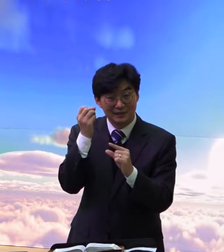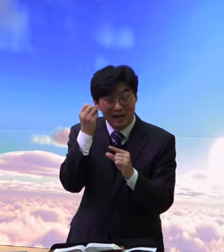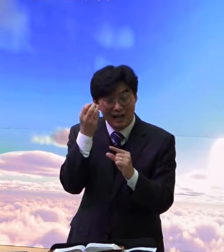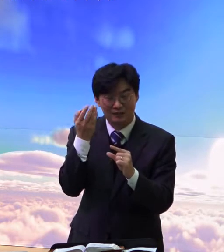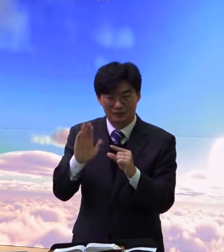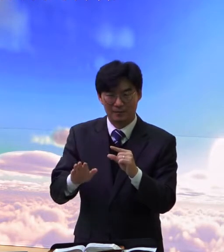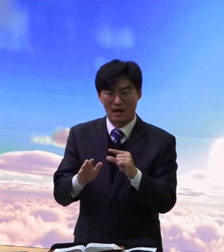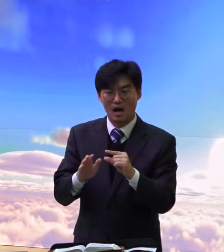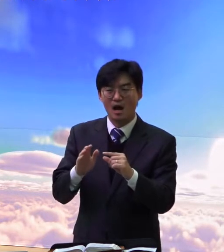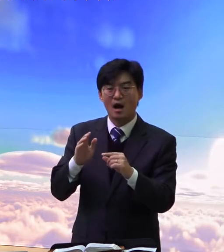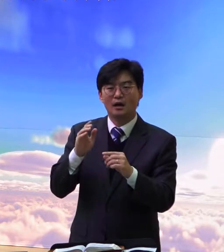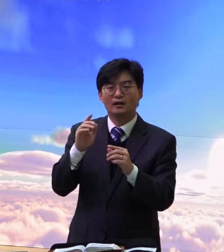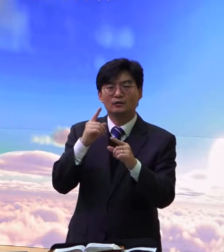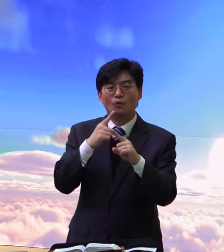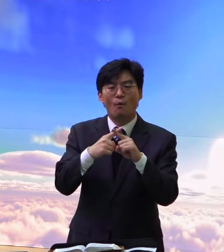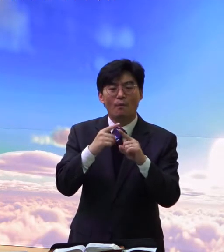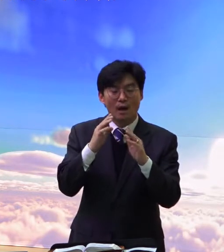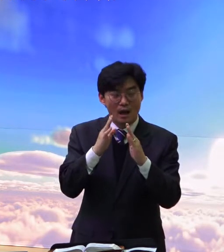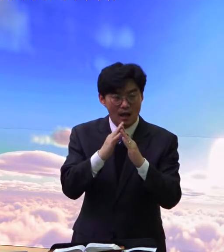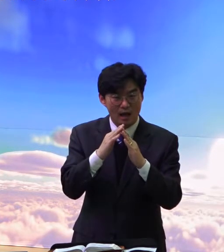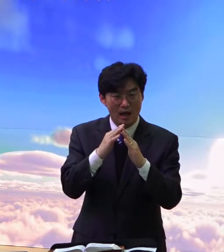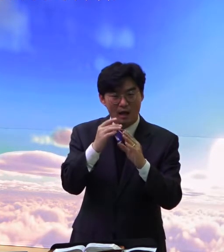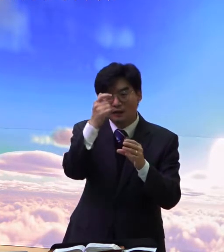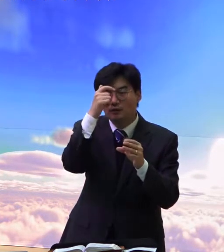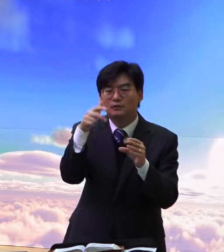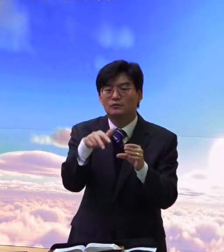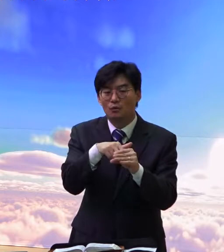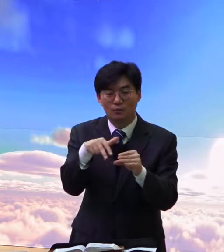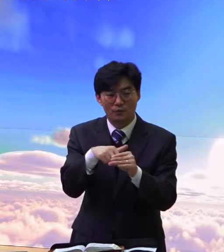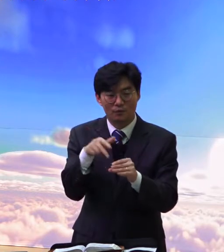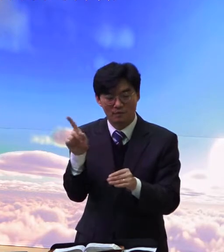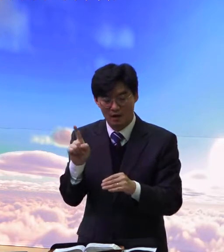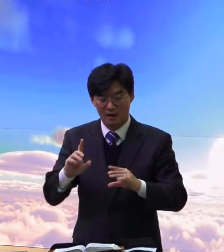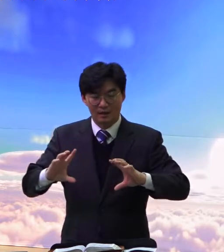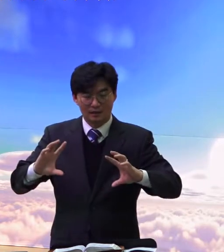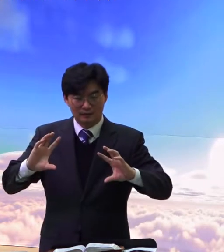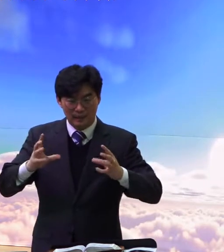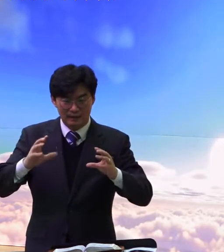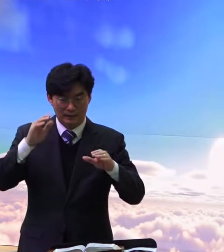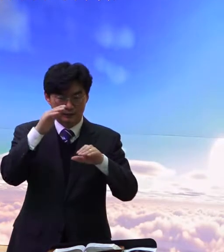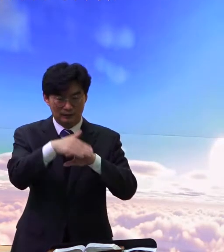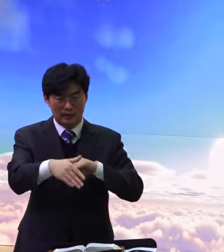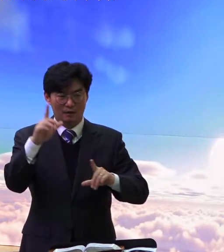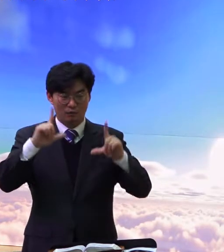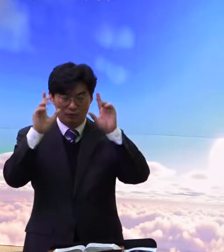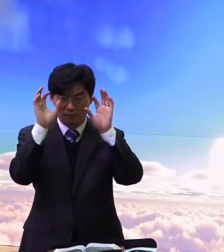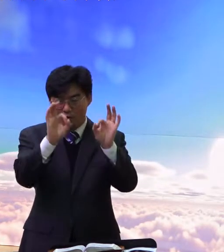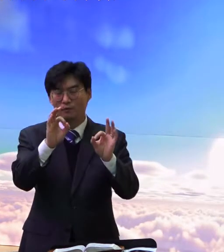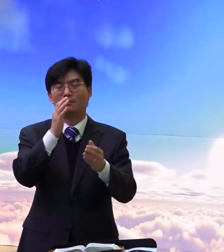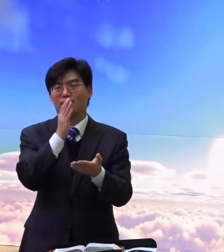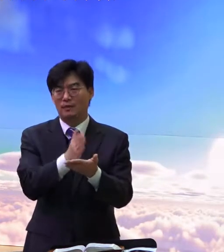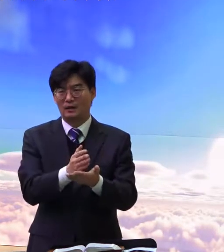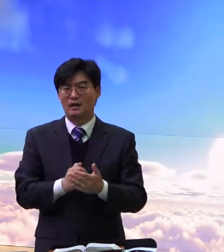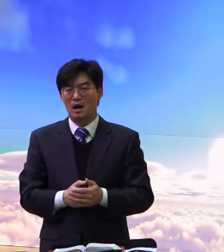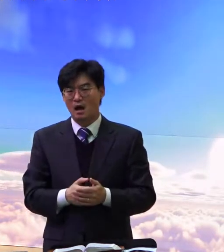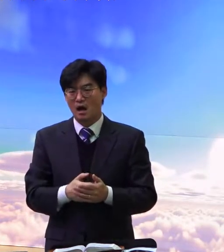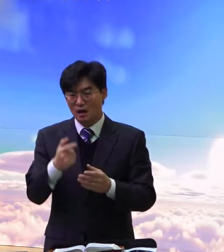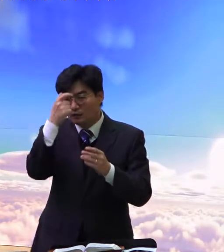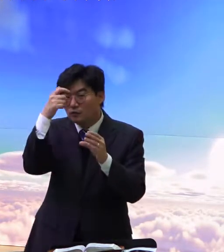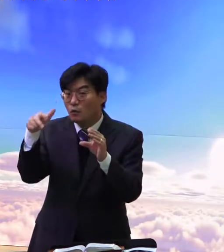나라의 진리이기 때문에 세상 나라의 가치관으로 살고 있는 우리를 세상의 논리로 바라보면 기독교의 복음의 진리는 언제나